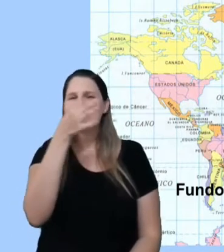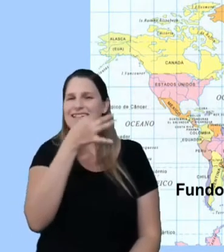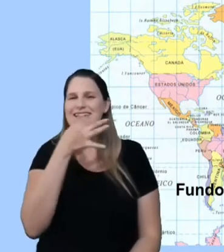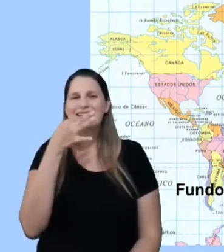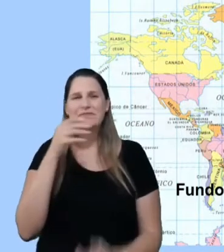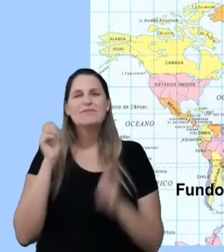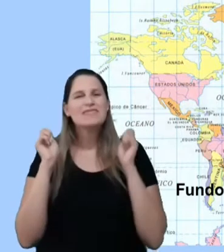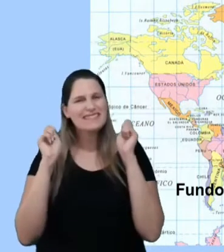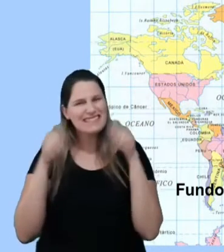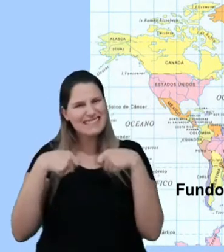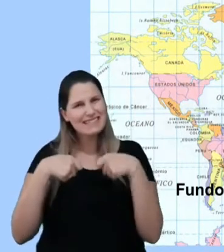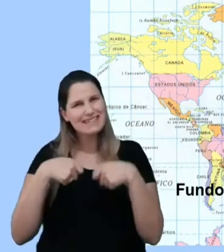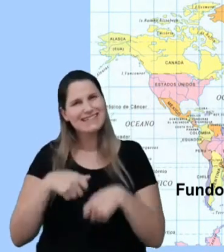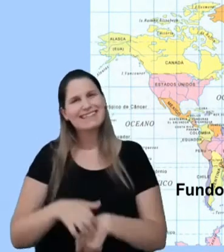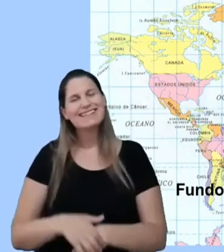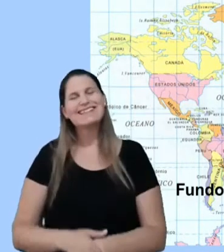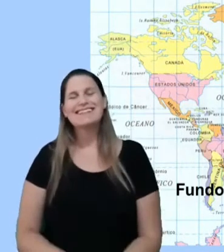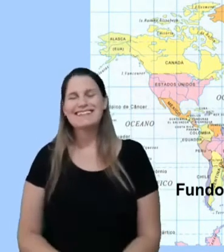Era possível.